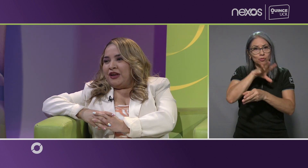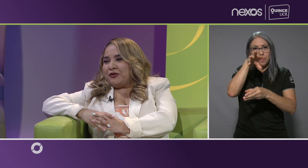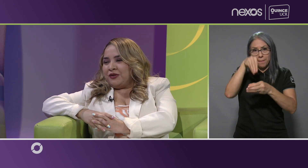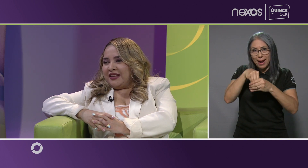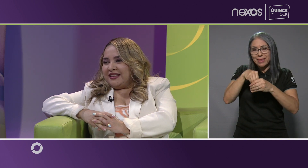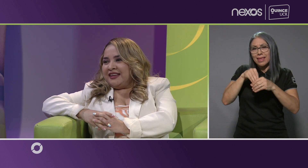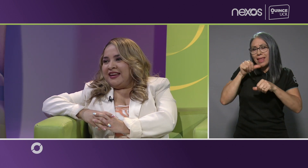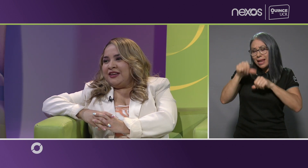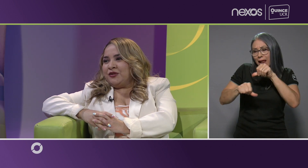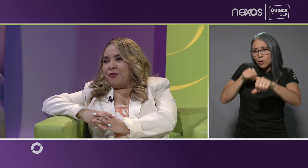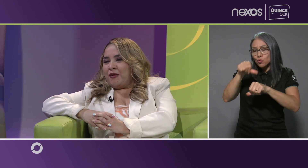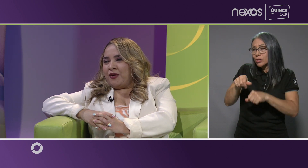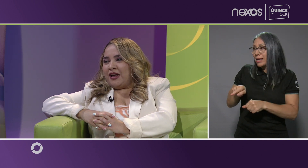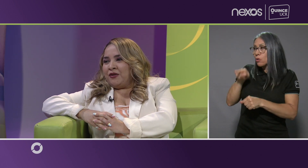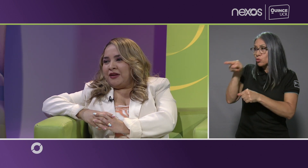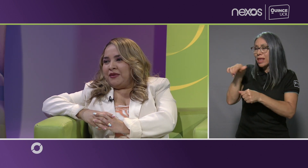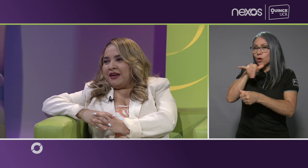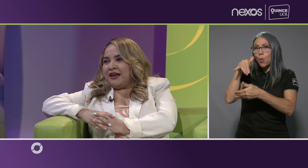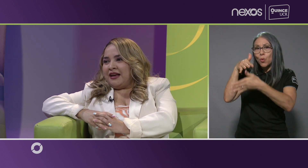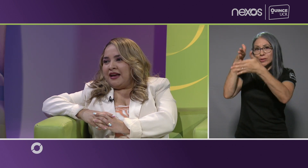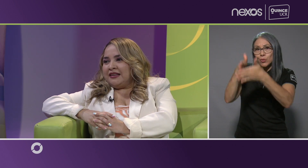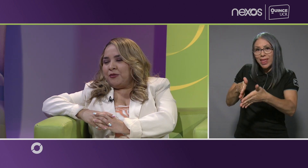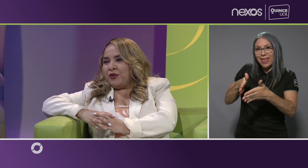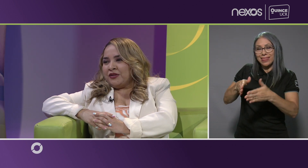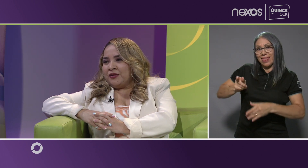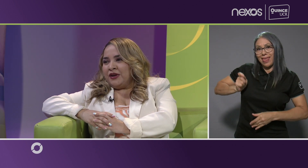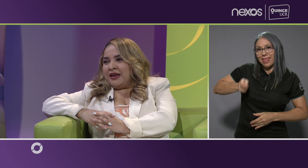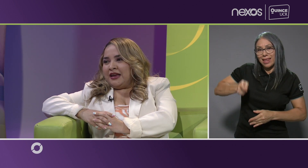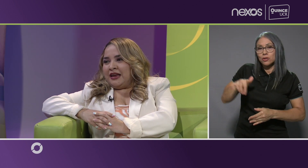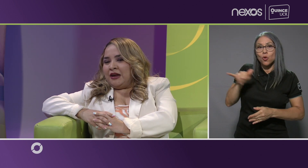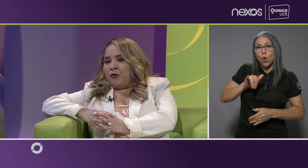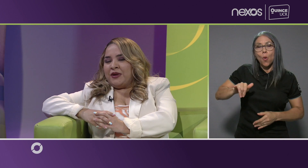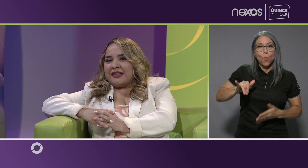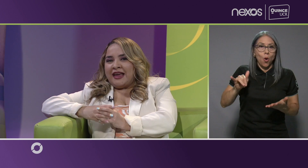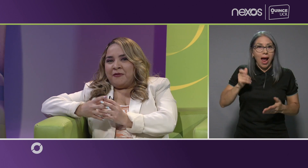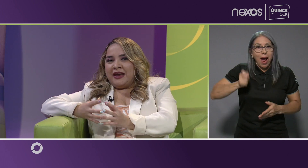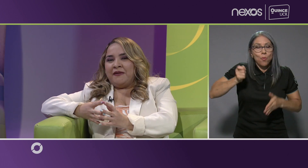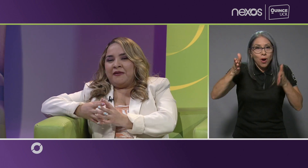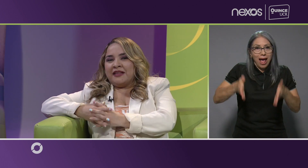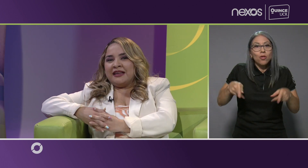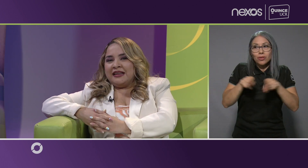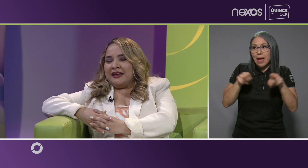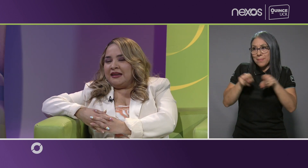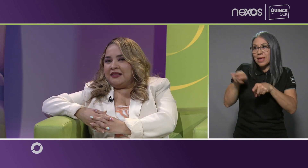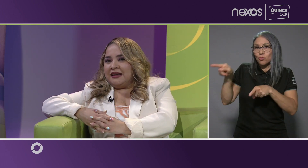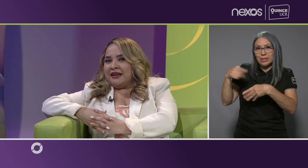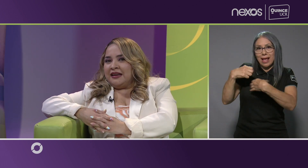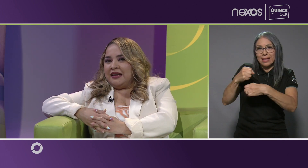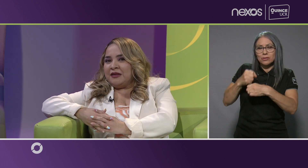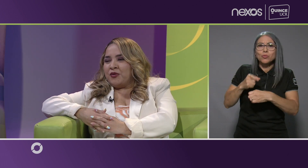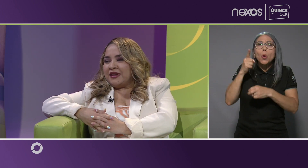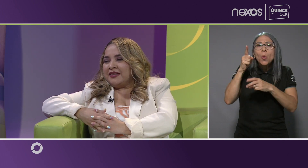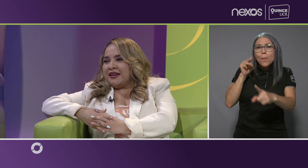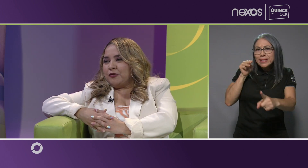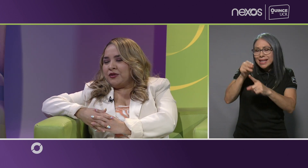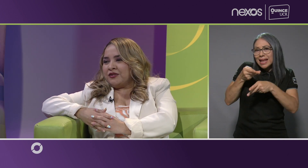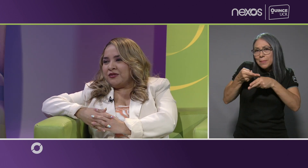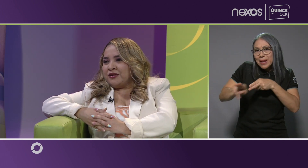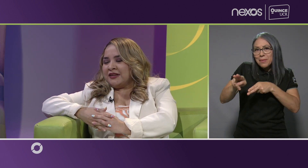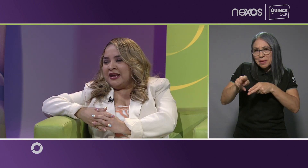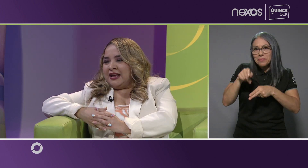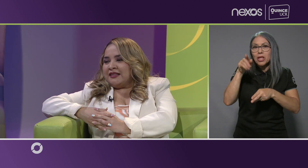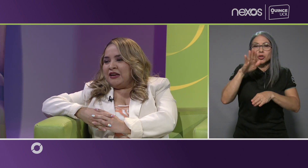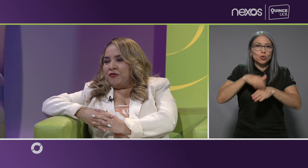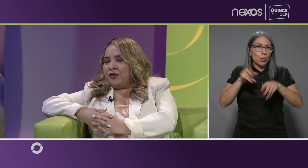como estudiante de Derecho y como abogado también ha interpuesto. Un mensaje breve, ¿verdad? De que es importante que las